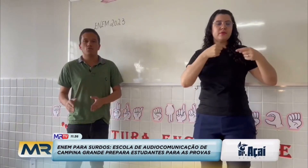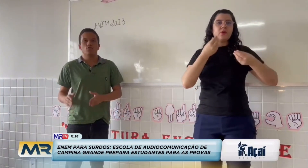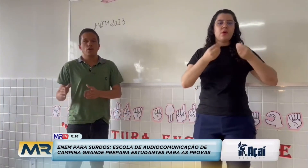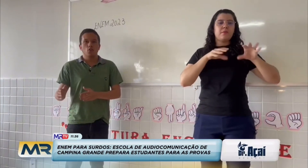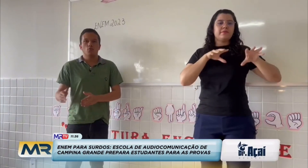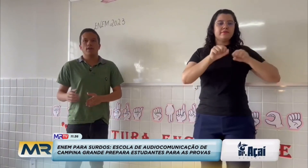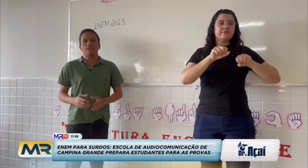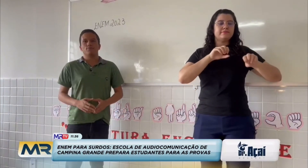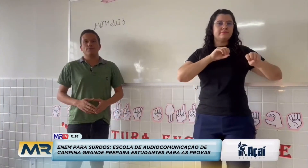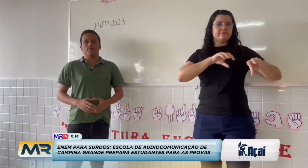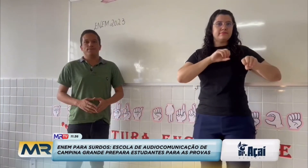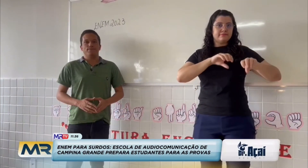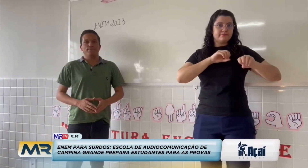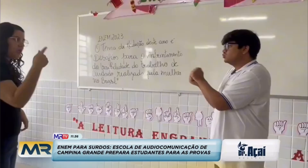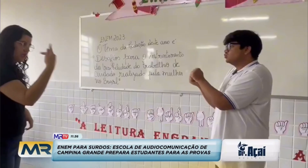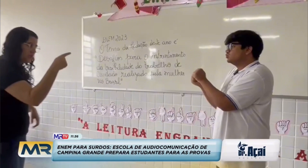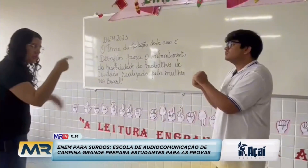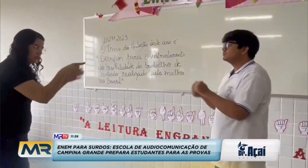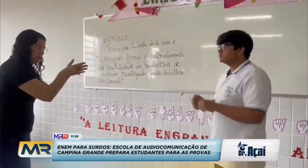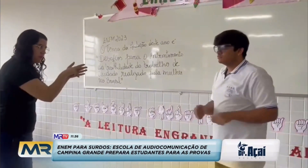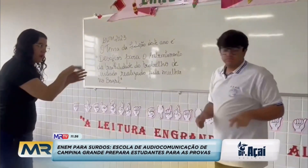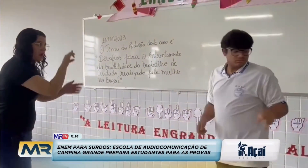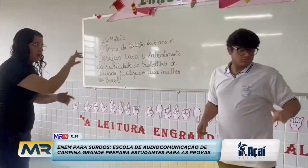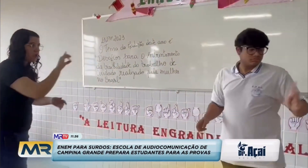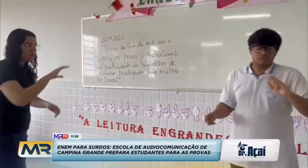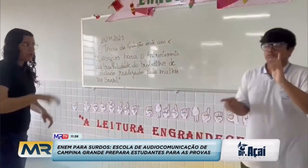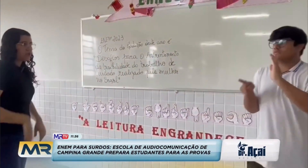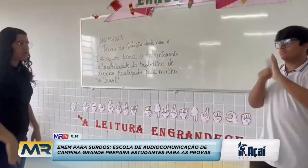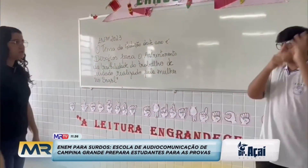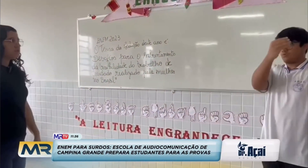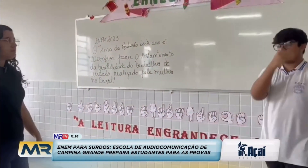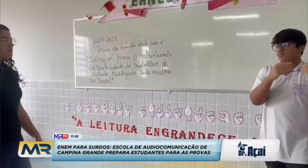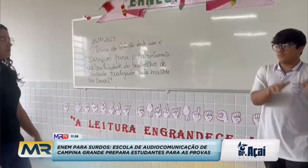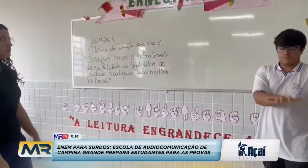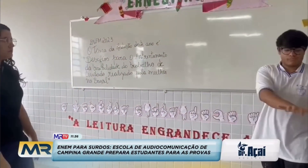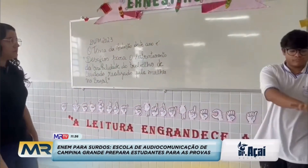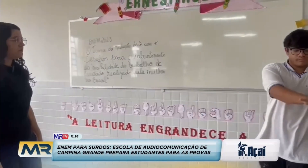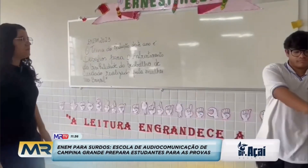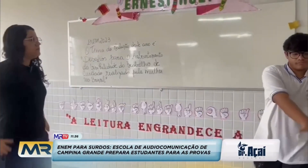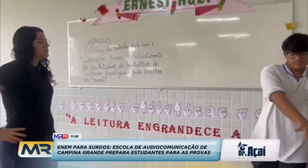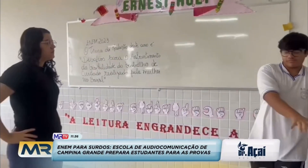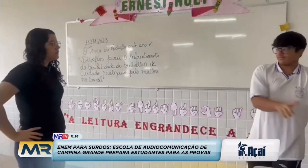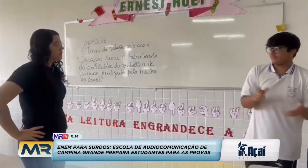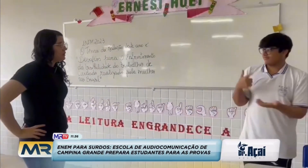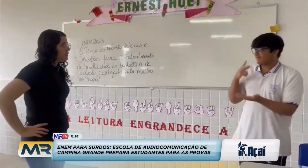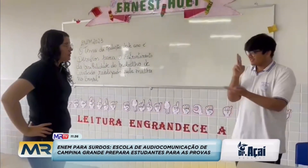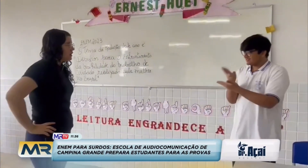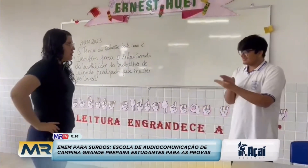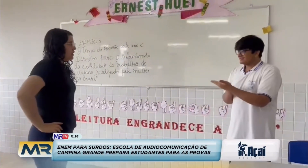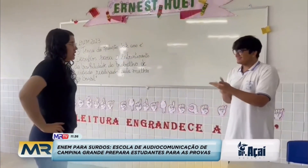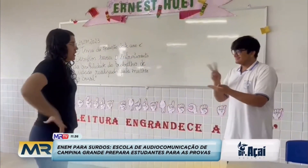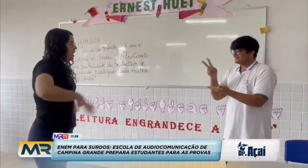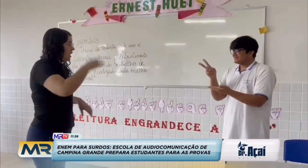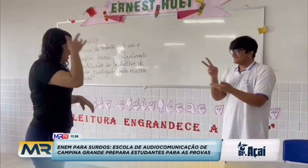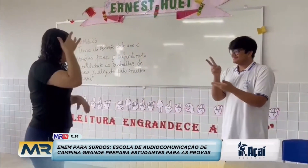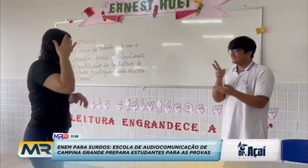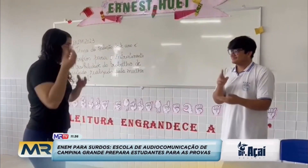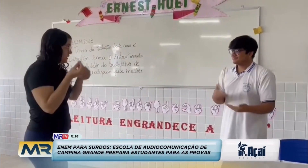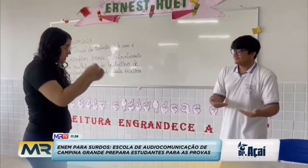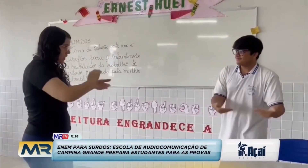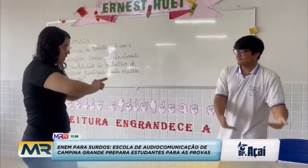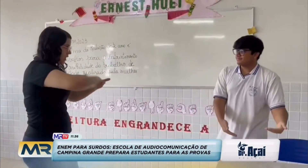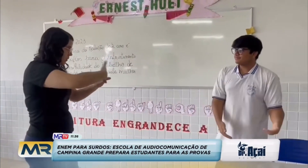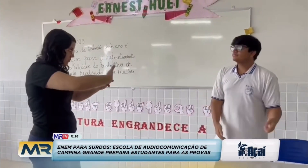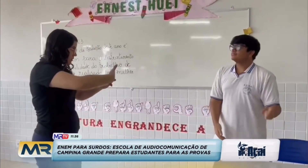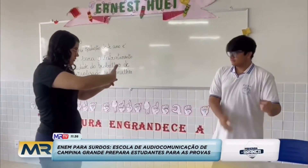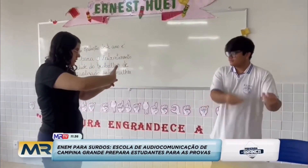Educacional dos Surdos no Brasil. Durante a videoprova, as questões são apresentadas em língua brasileira de sinais, Libras, por meio